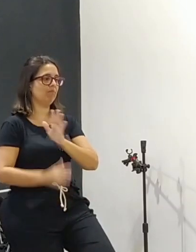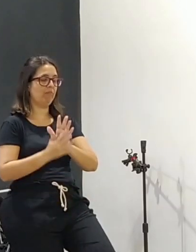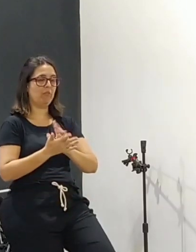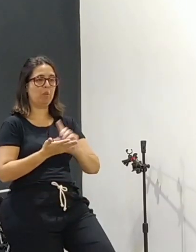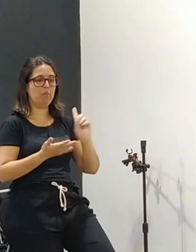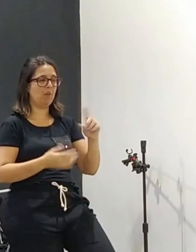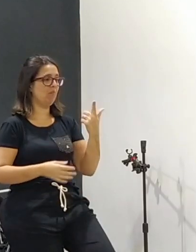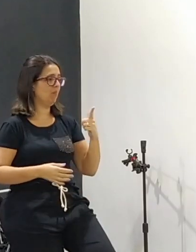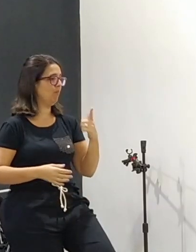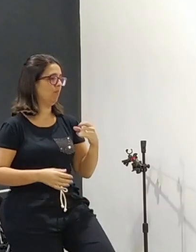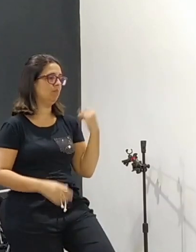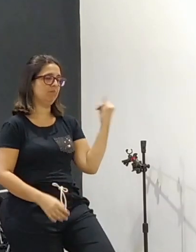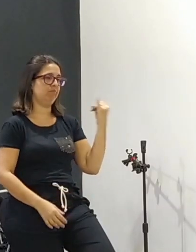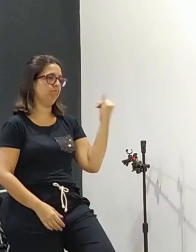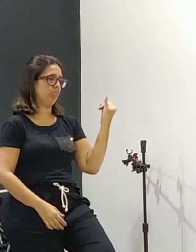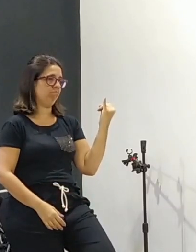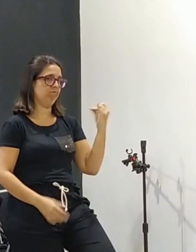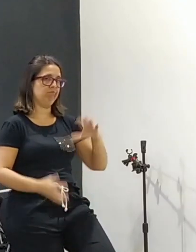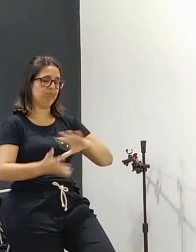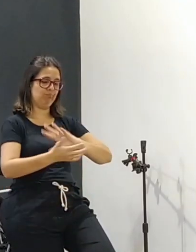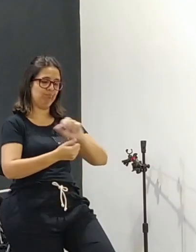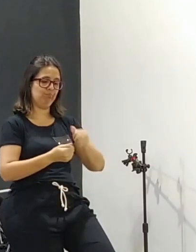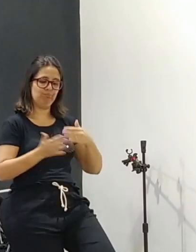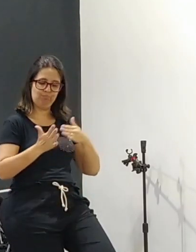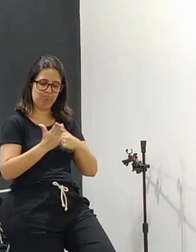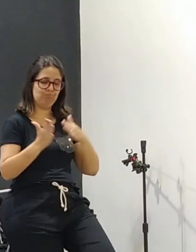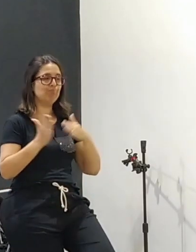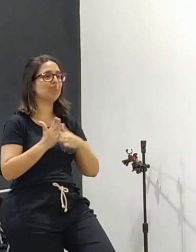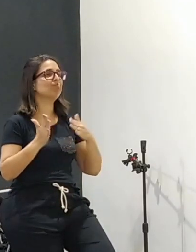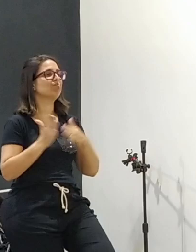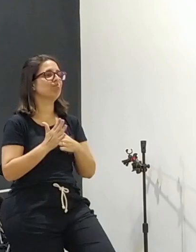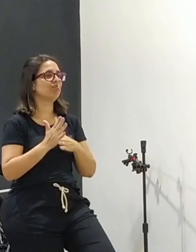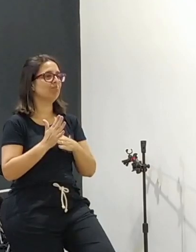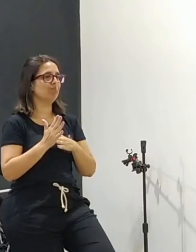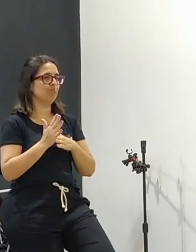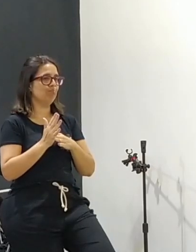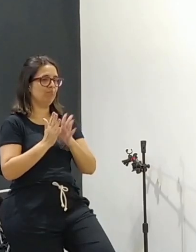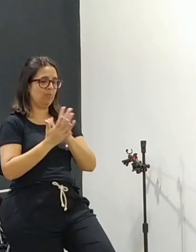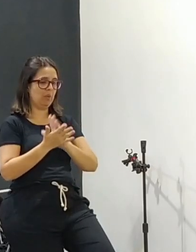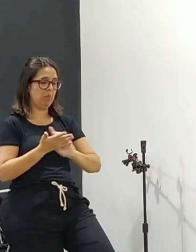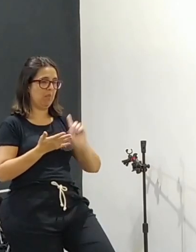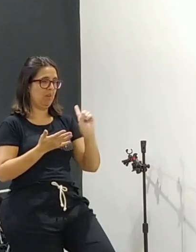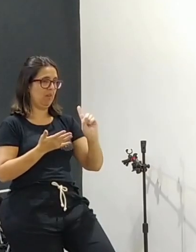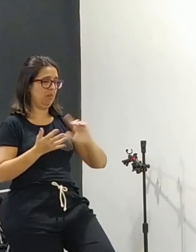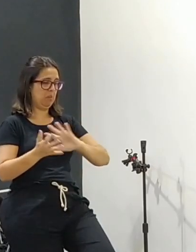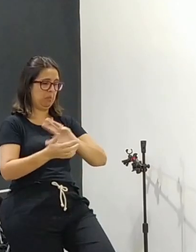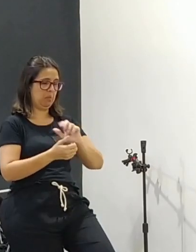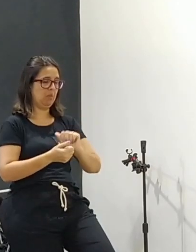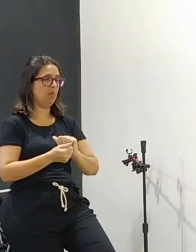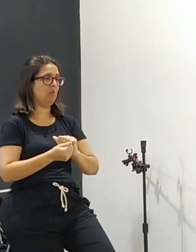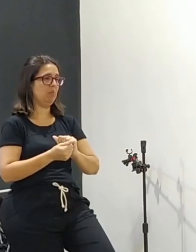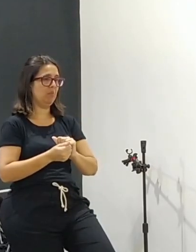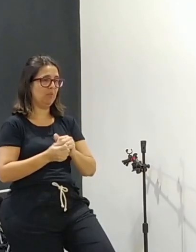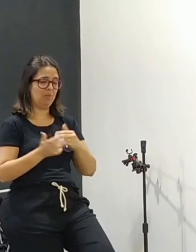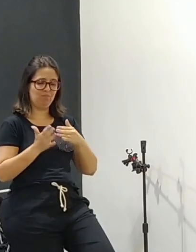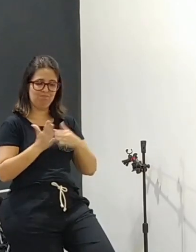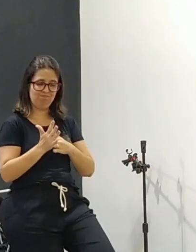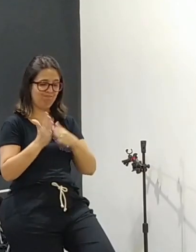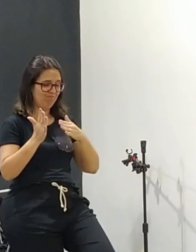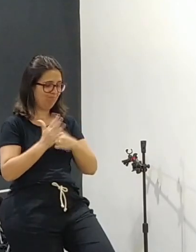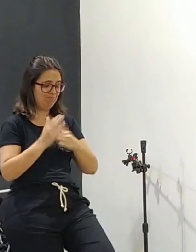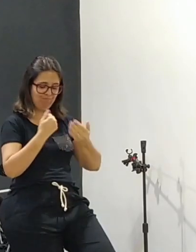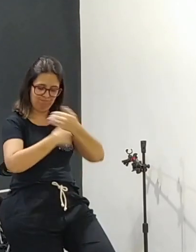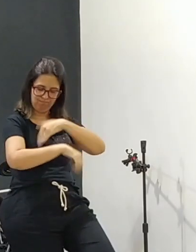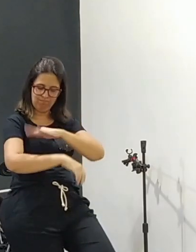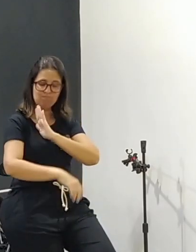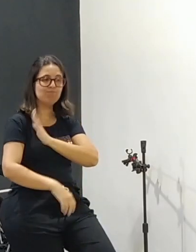o mundo sufoca a palavra, né? O mundo vai sufocando a palavra de tal jeito que ela não produz mais nada na